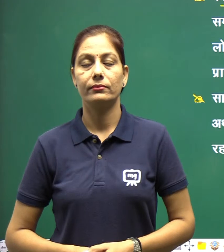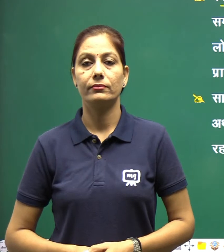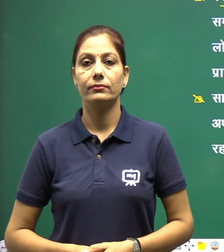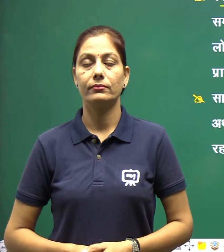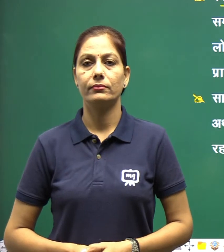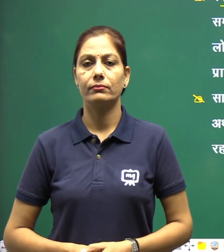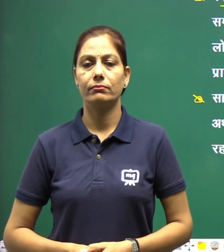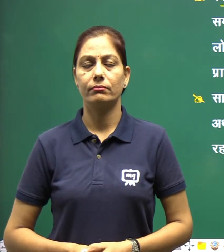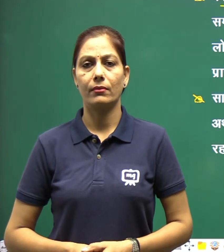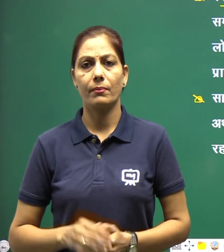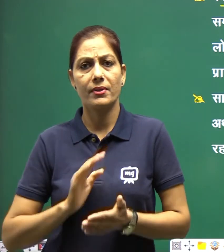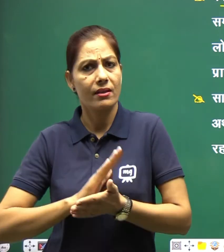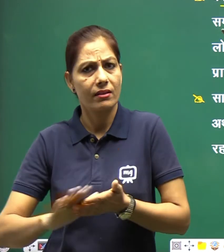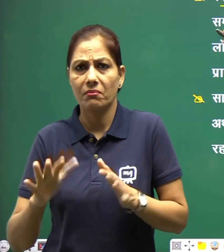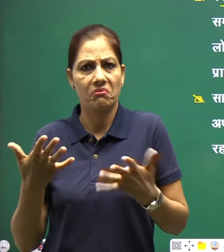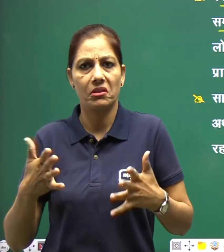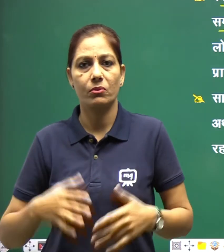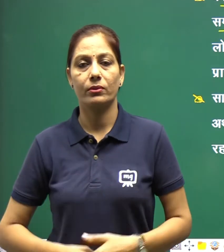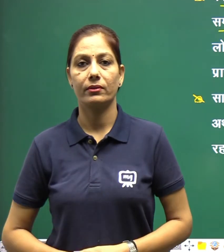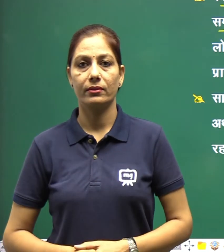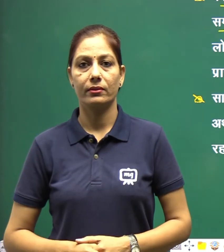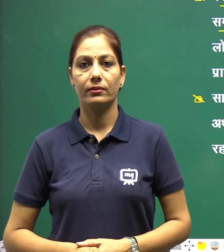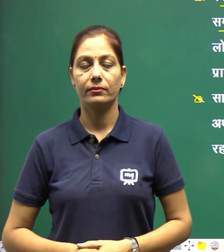कभी समाप्त नहीं होती।